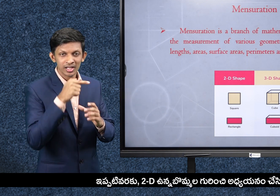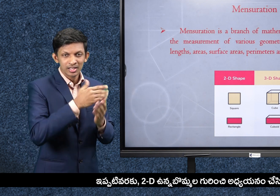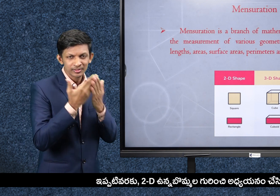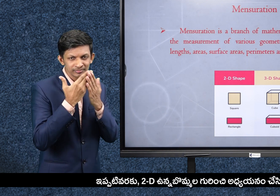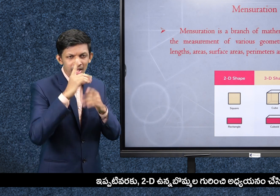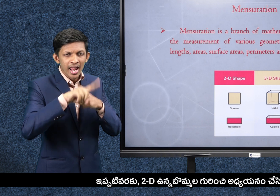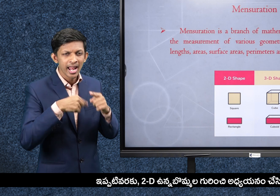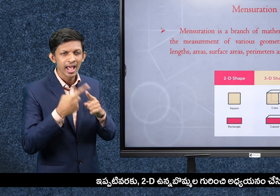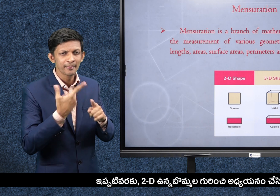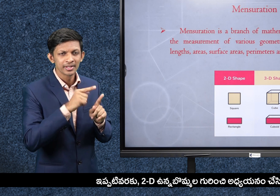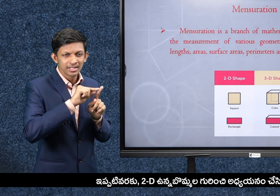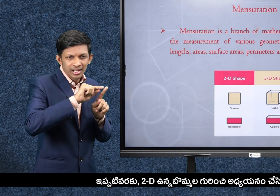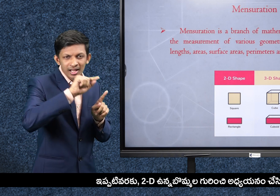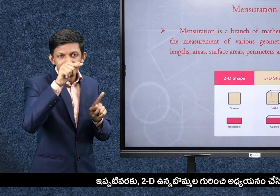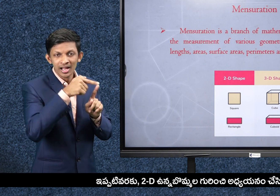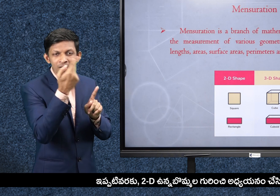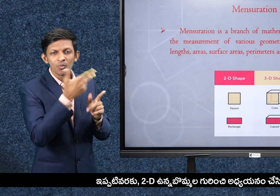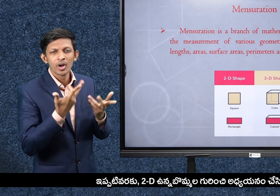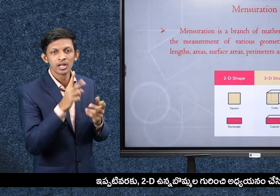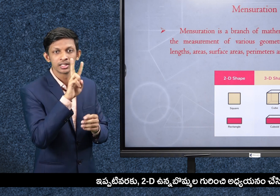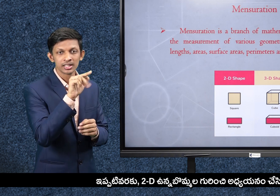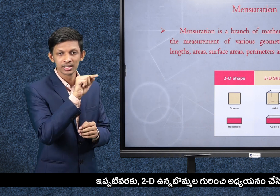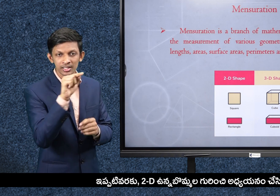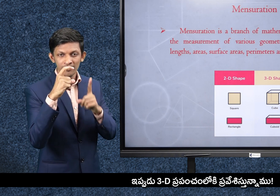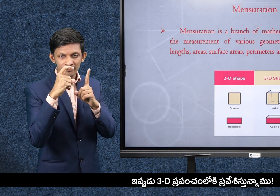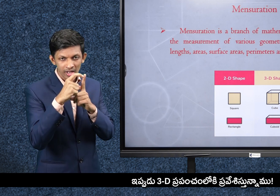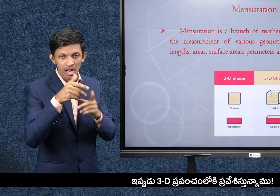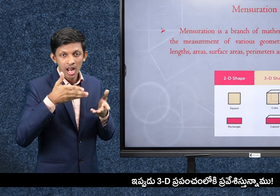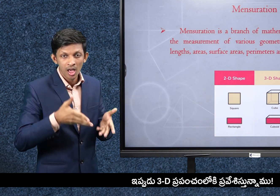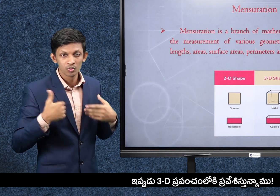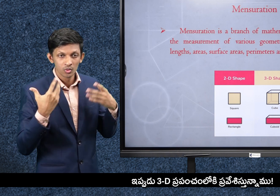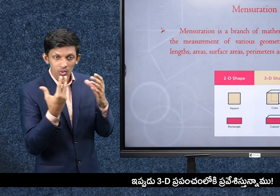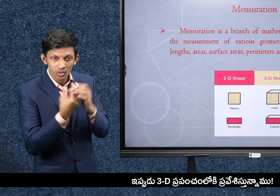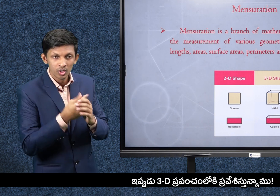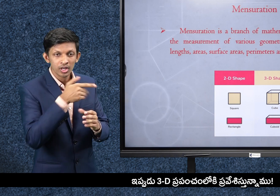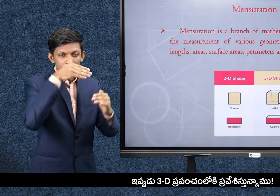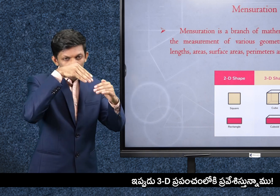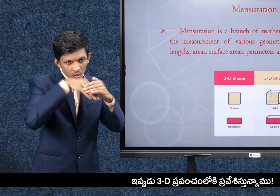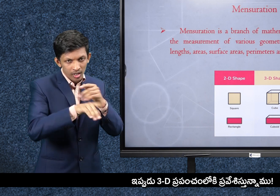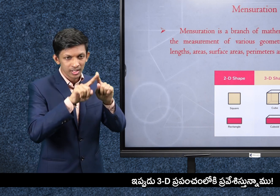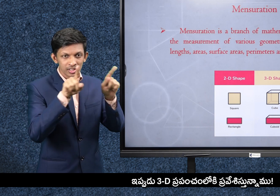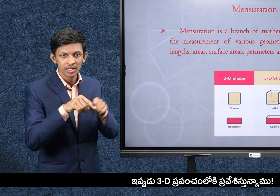2D ఉన్న బొమ్మల గురించి అధ్యయనం చేసిన మనం ఇప్పుడు 3D ప్రపంచంలోకి ప్రవేశిస్తున్నాము.